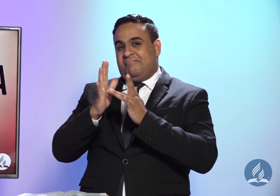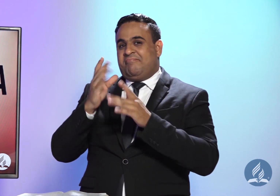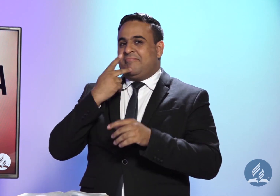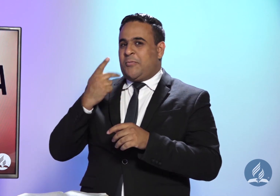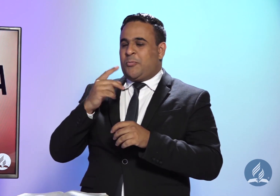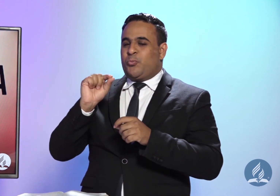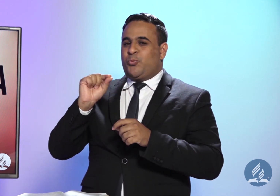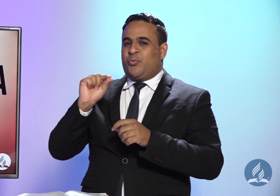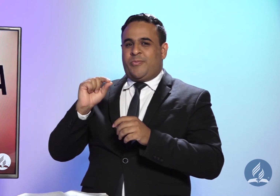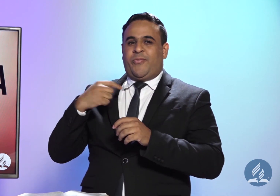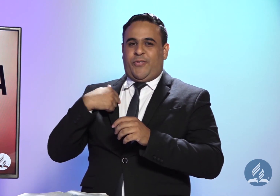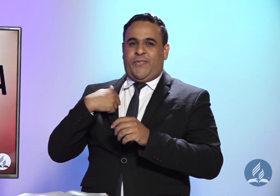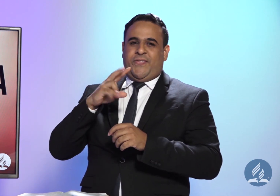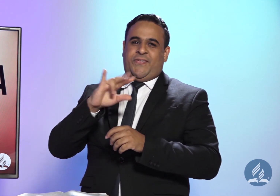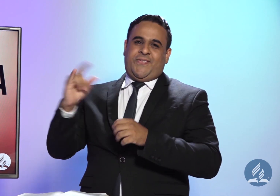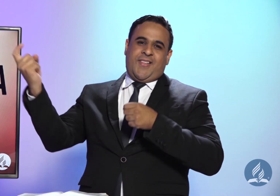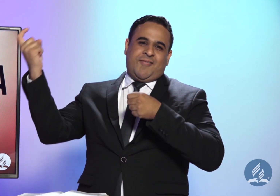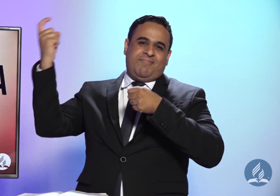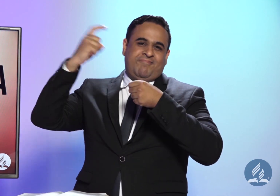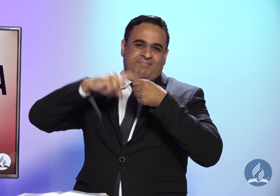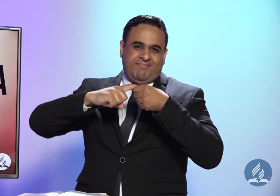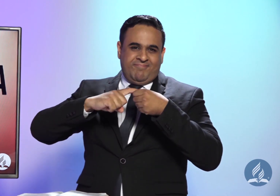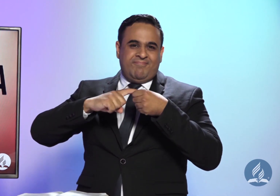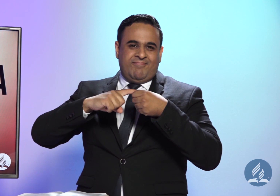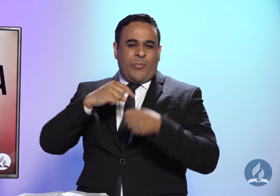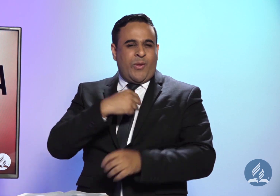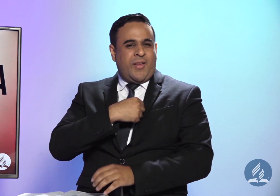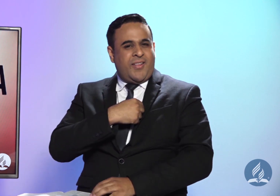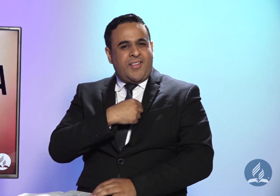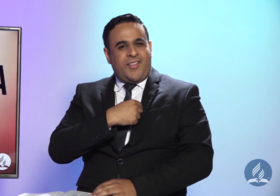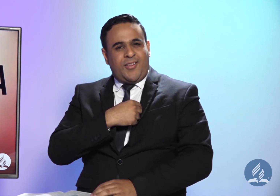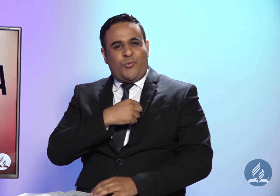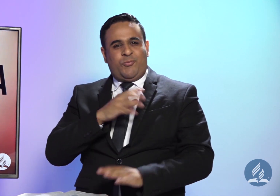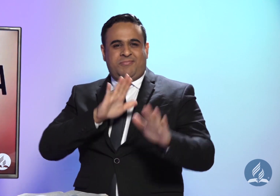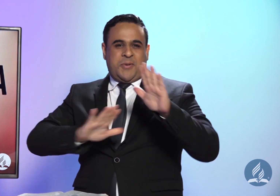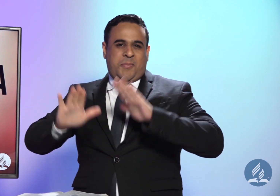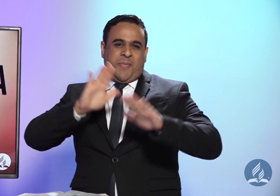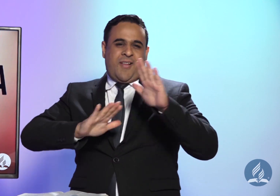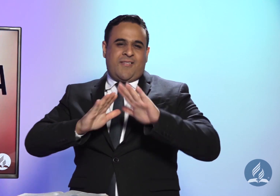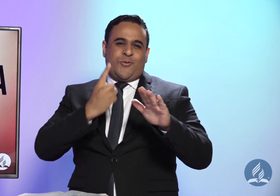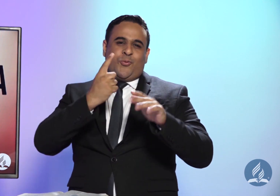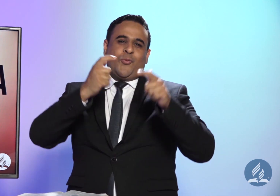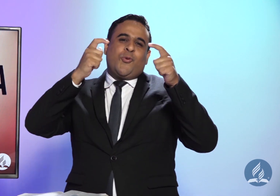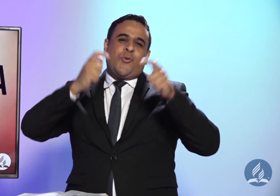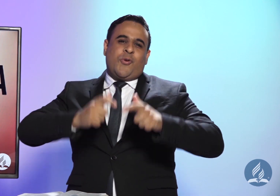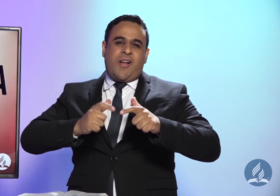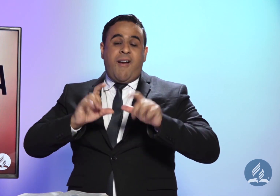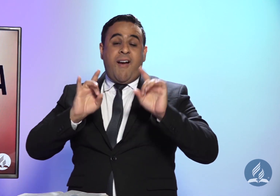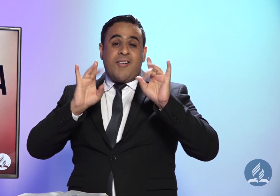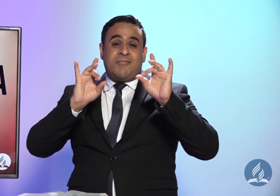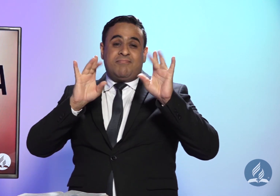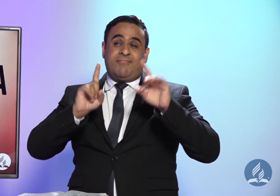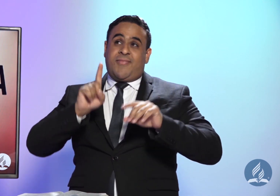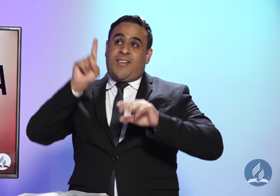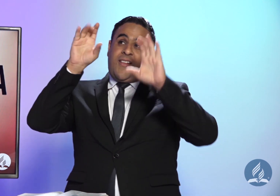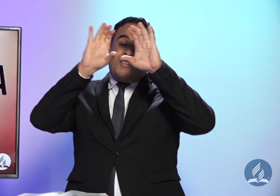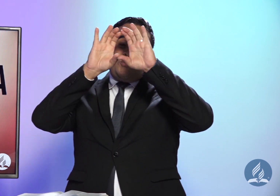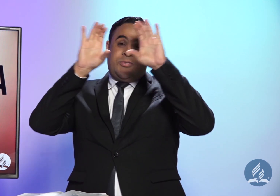fé. Você precisa ter uma escolha. Porque Jesus ele vai voltar. E ele está preparando um lugar especial